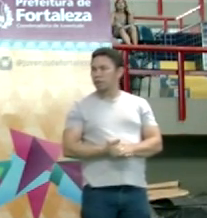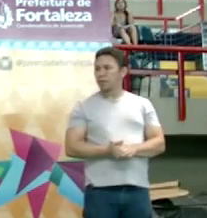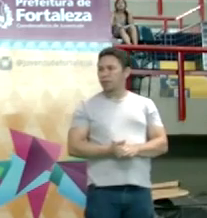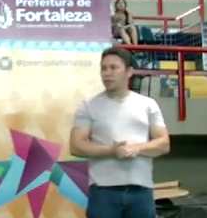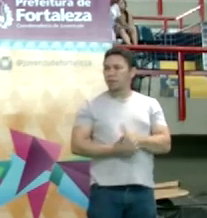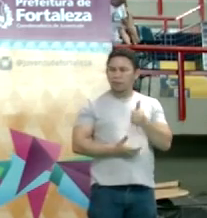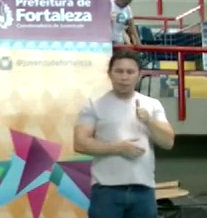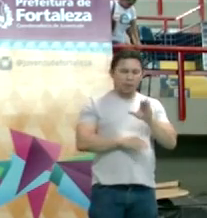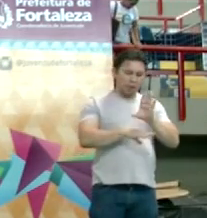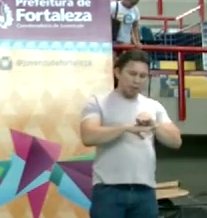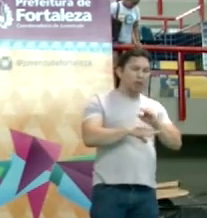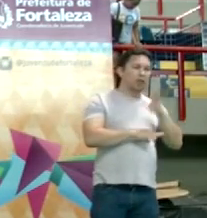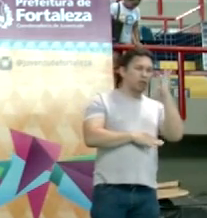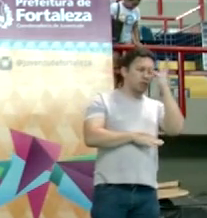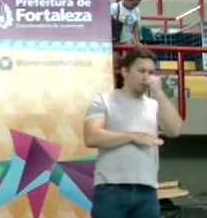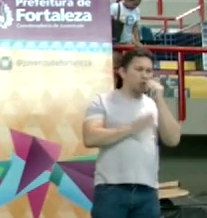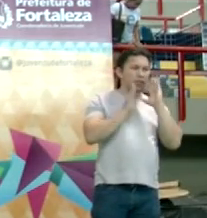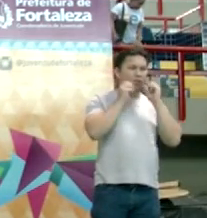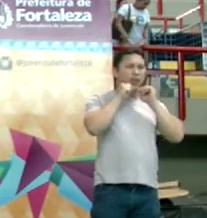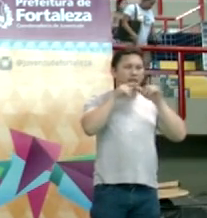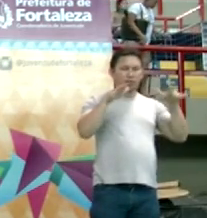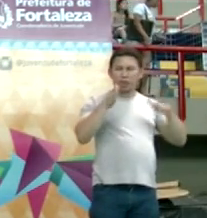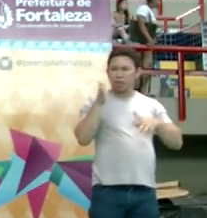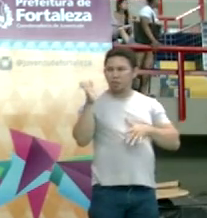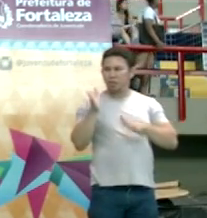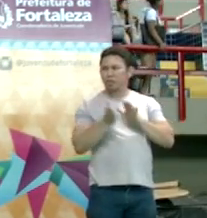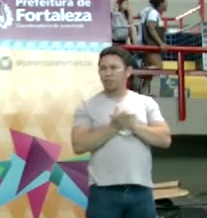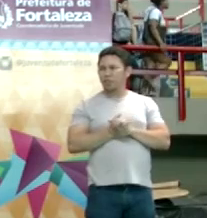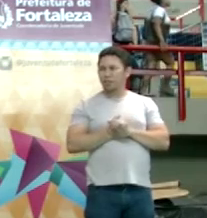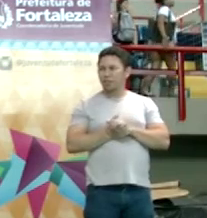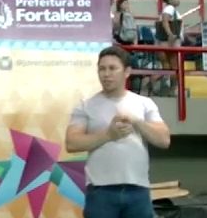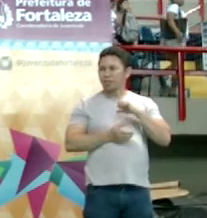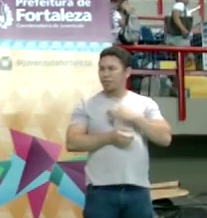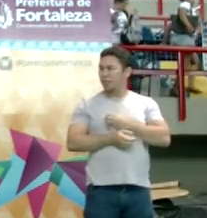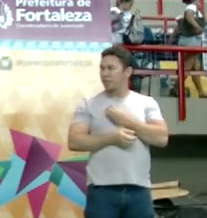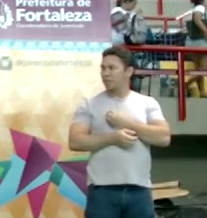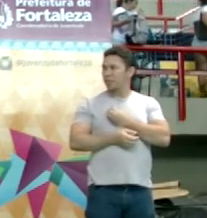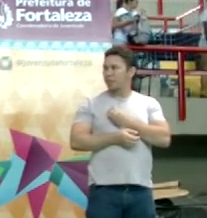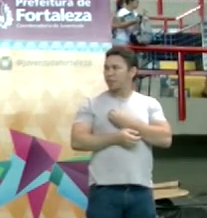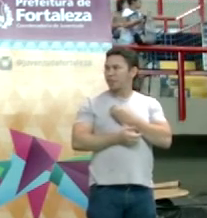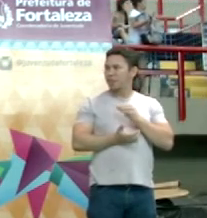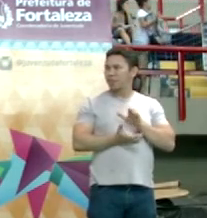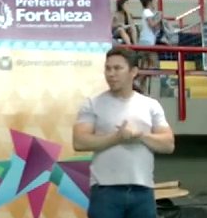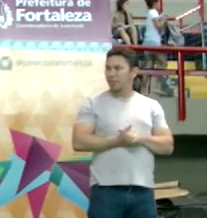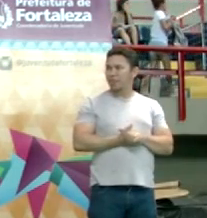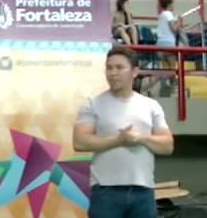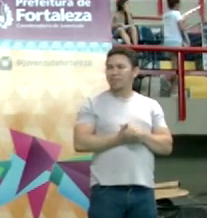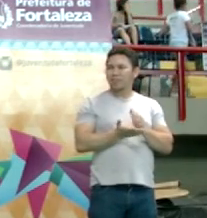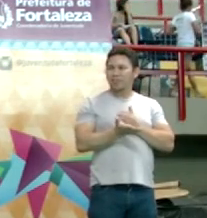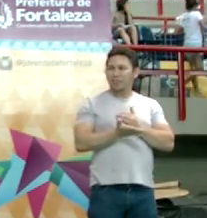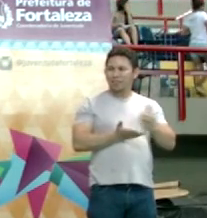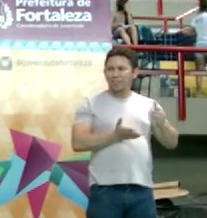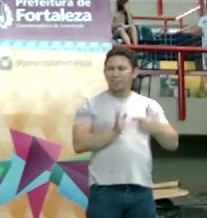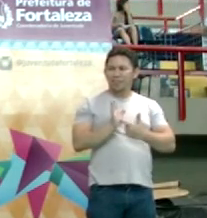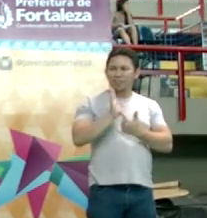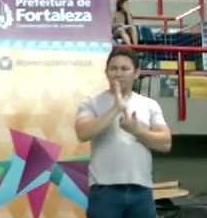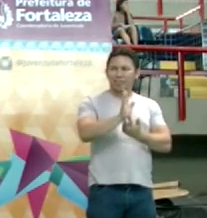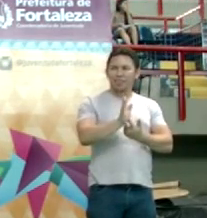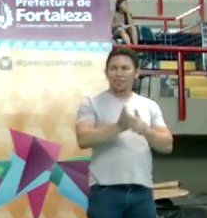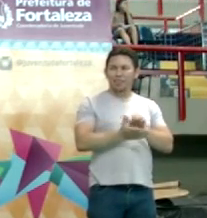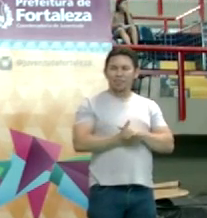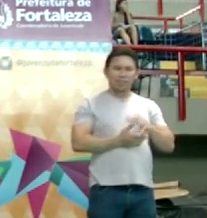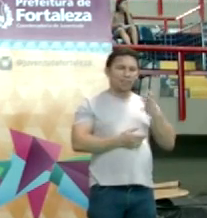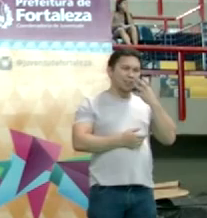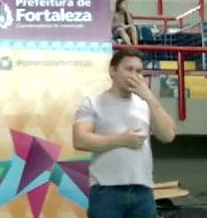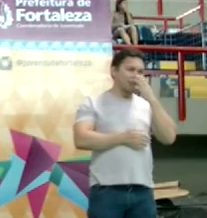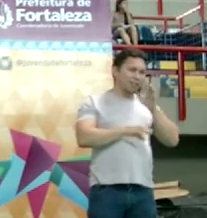hein? Aí sim, vai publicar no Face. Gostei também da música em homenagem ao Paul Walker, antes de a gente começar aqui a aula, né? Lembrei eu assistindo o